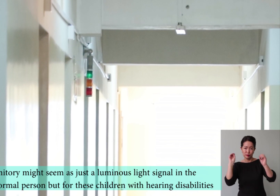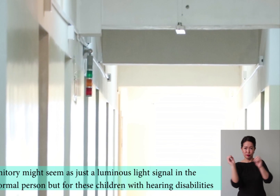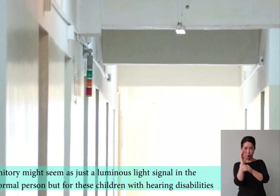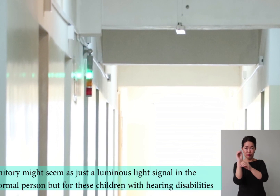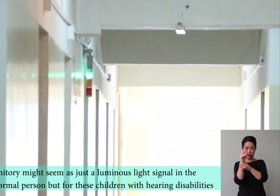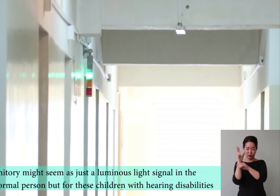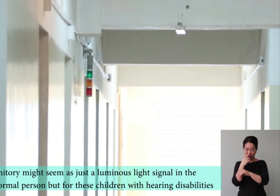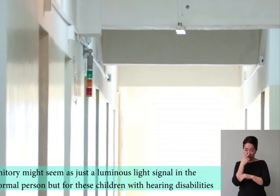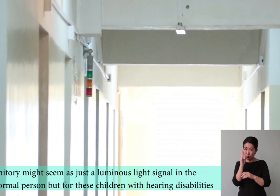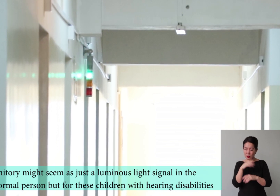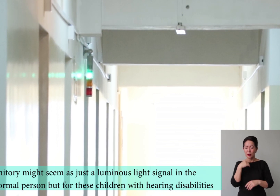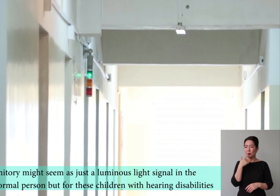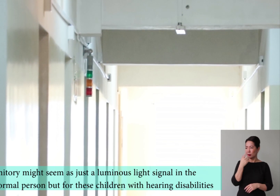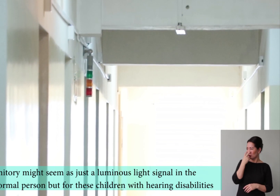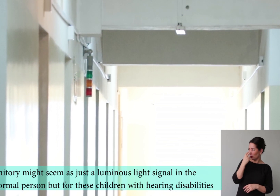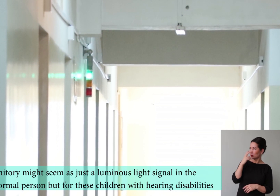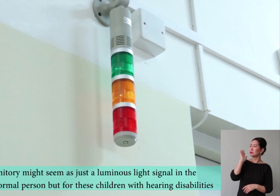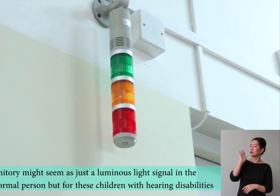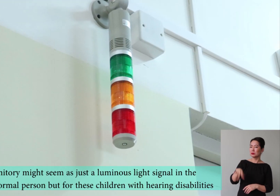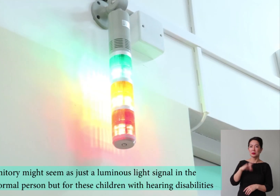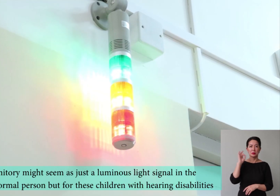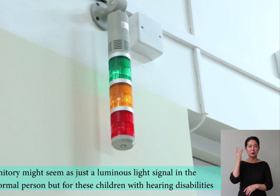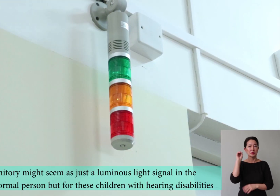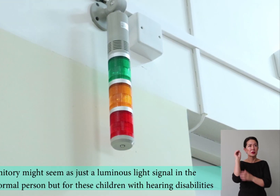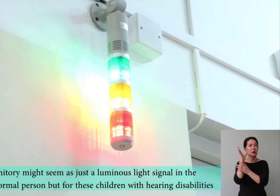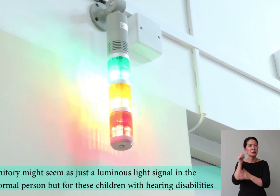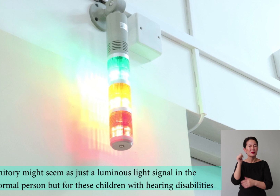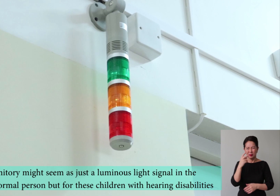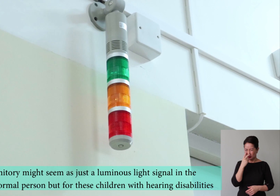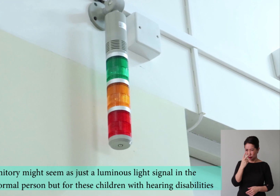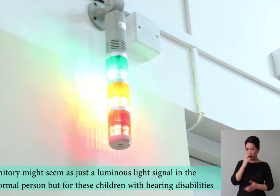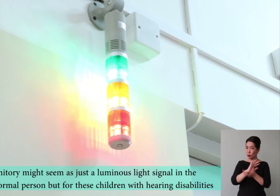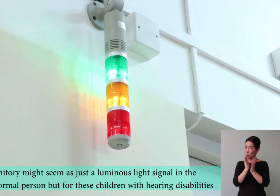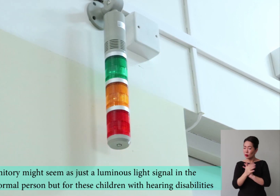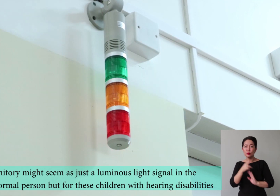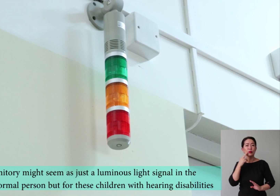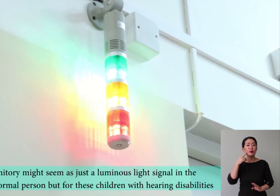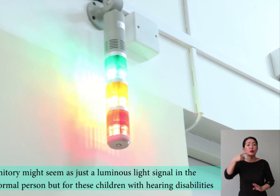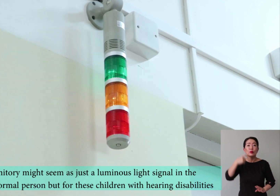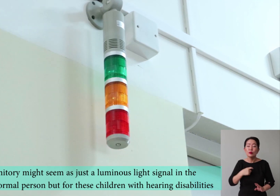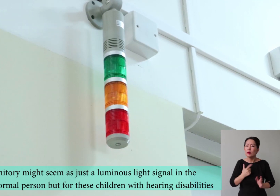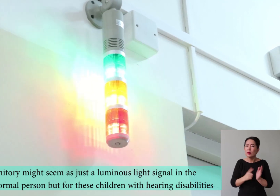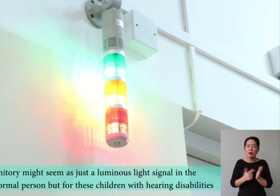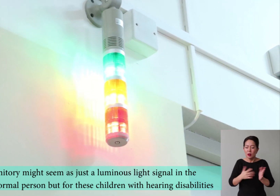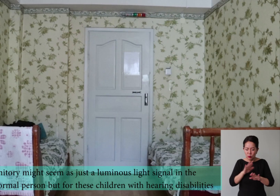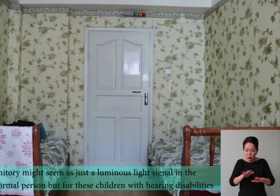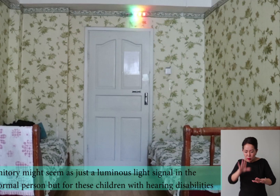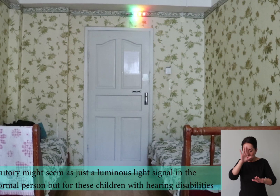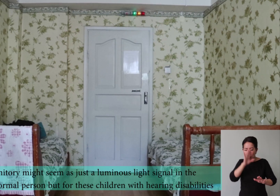гэрэл эрүүл хүний нүдэнд зүгээр нэг дуутаг гэрэлт тохиомт харагдгаавч сонсголын бэрхшээлтэй эдгэр хүүхдүүдийн хувьд